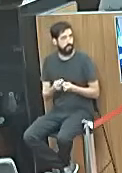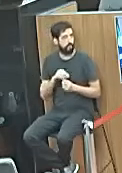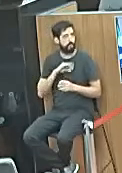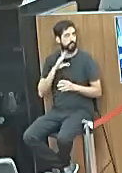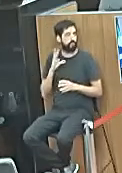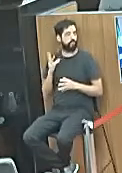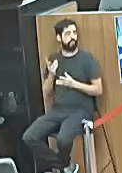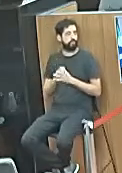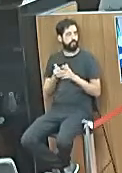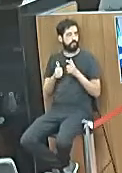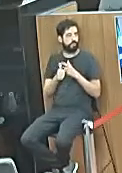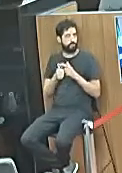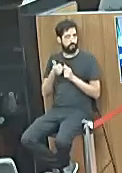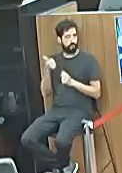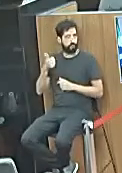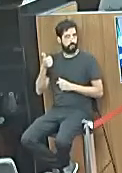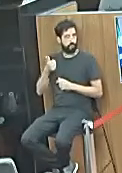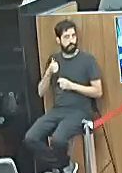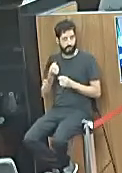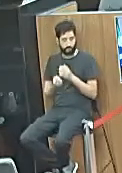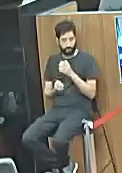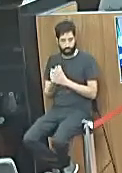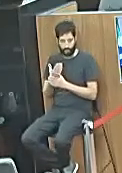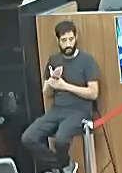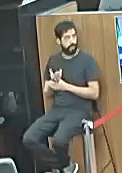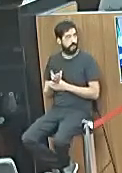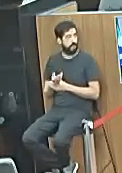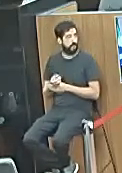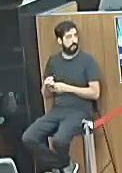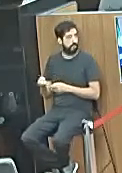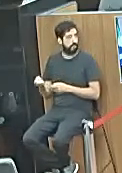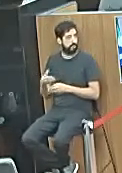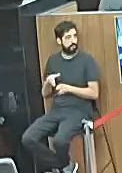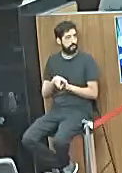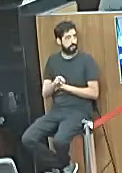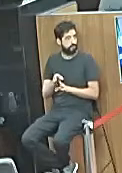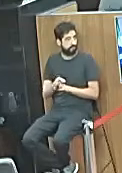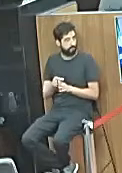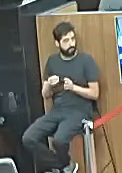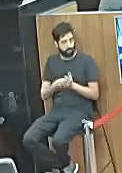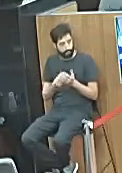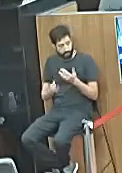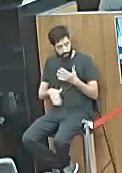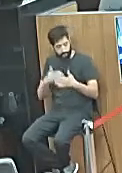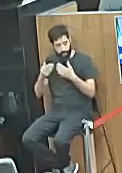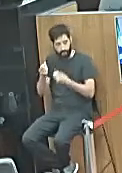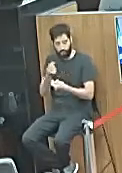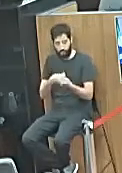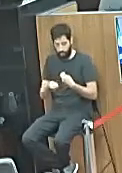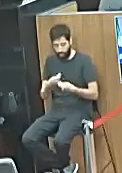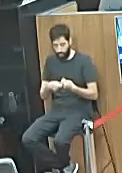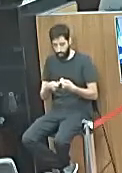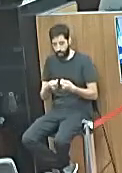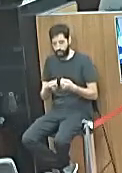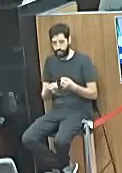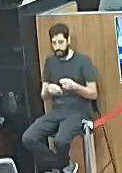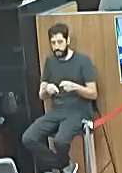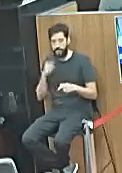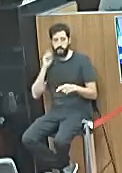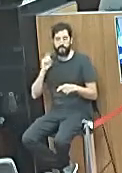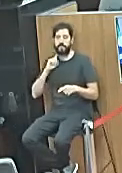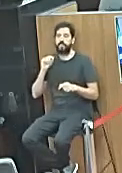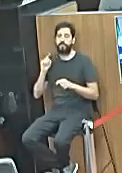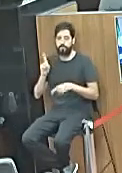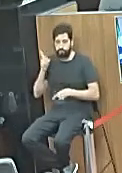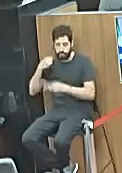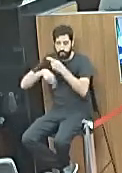primeiro criar uma nova diretriz estratégica para a área temática desenvolvimento econômico tornar minas gerais um dos principais pólos